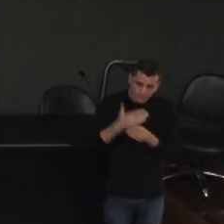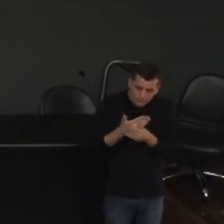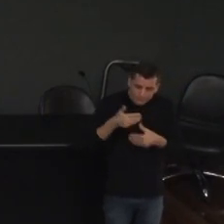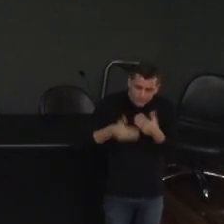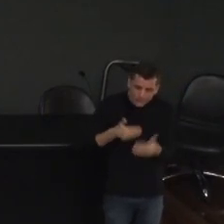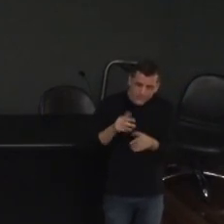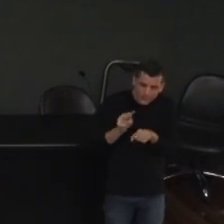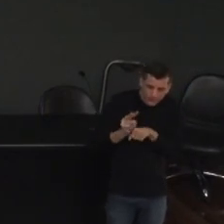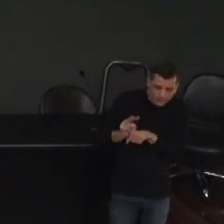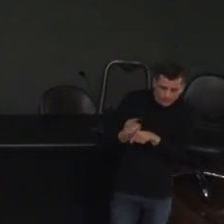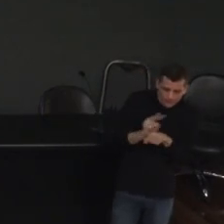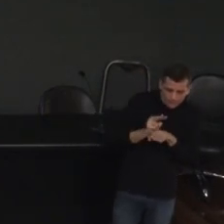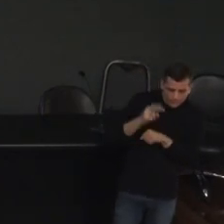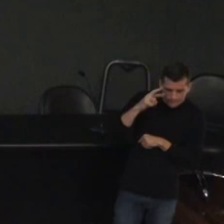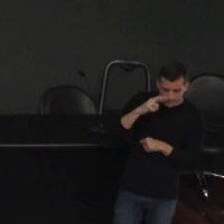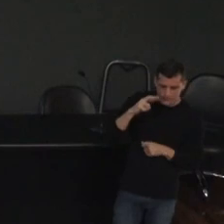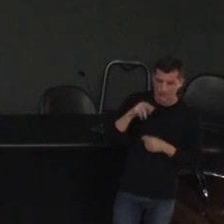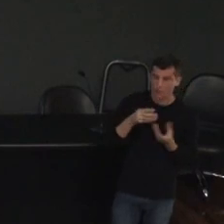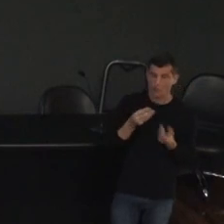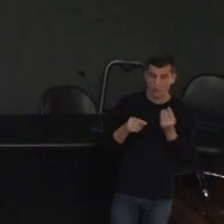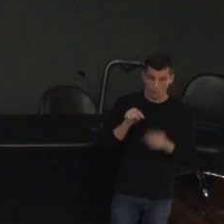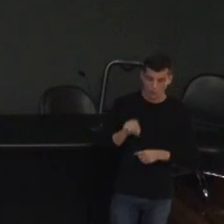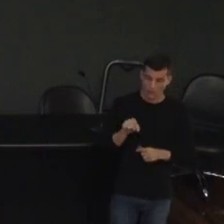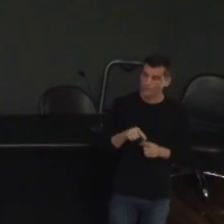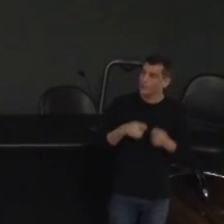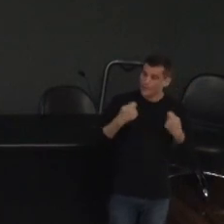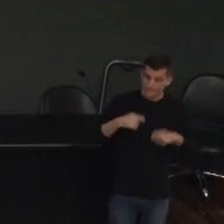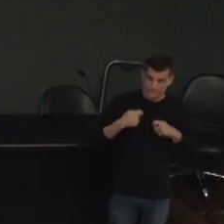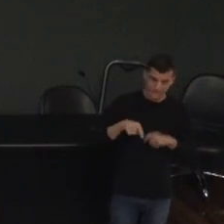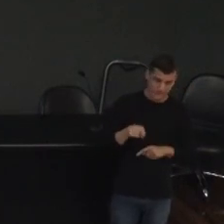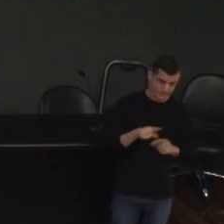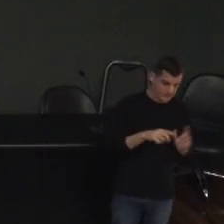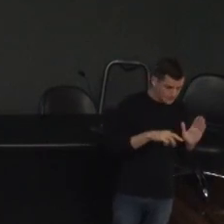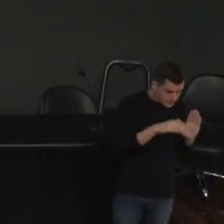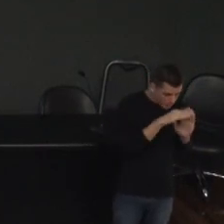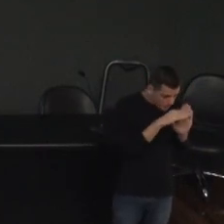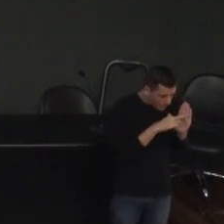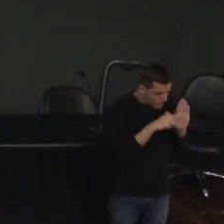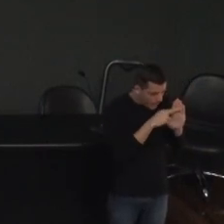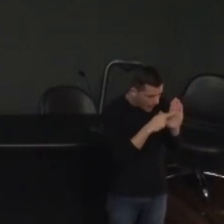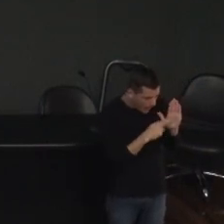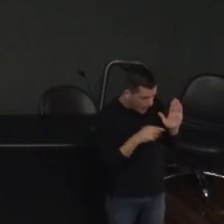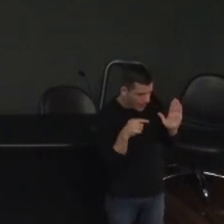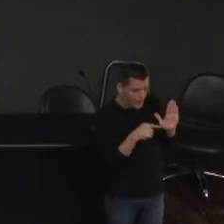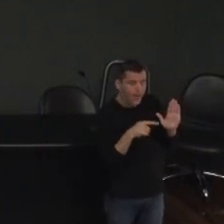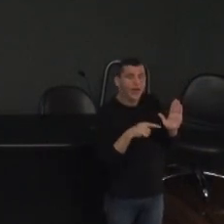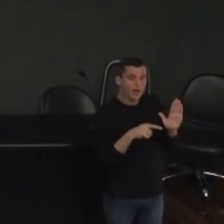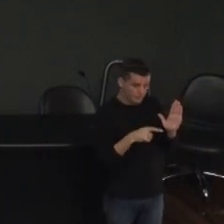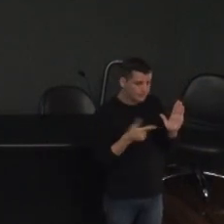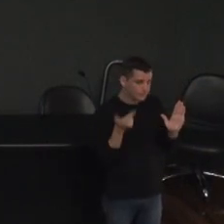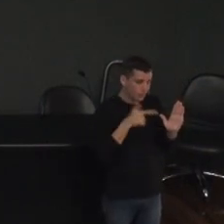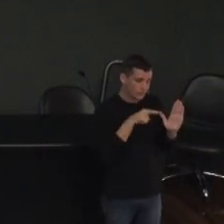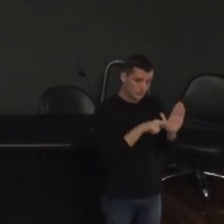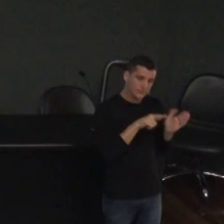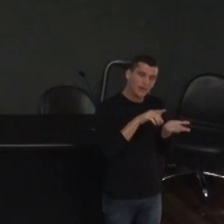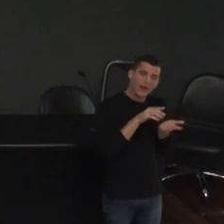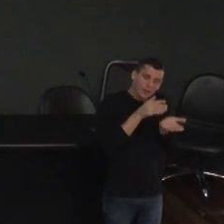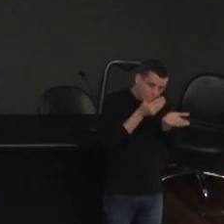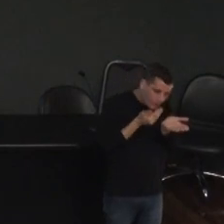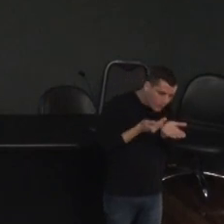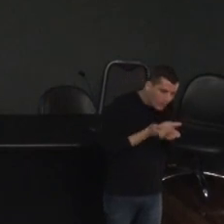sancionadores Então ela precisava desta regulamentação para aplicar as sanções e essa regulamentação veio